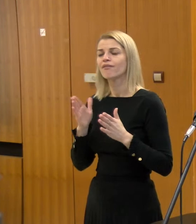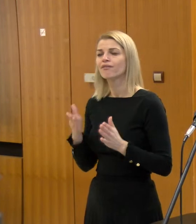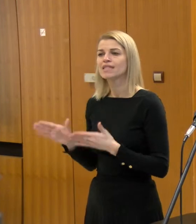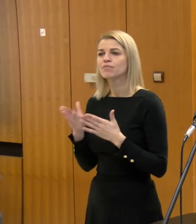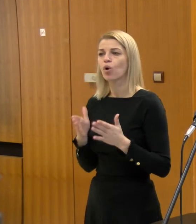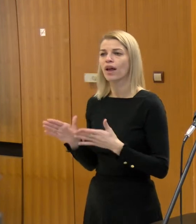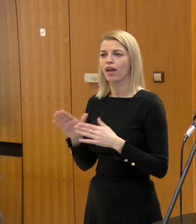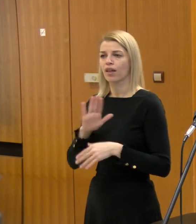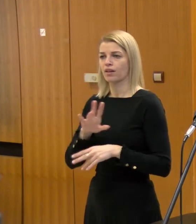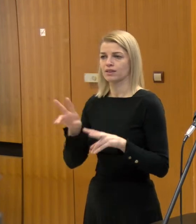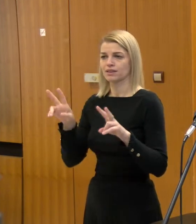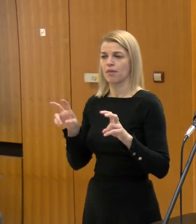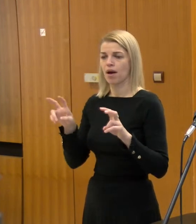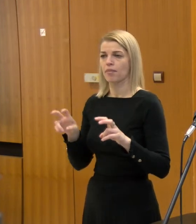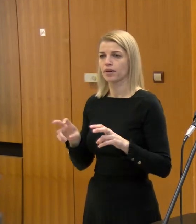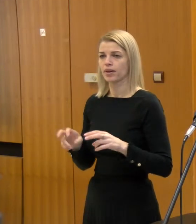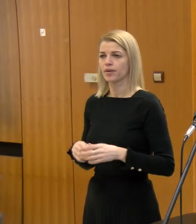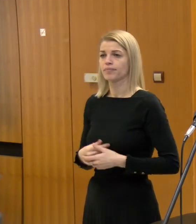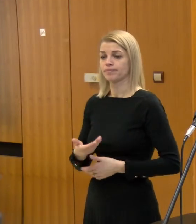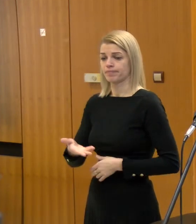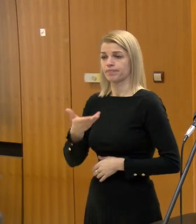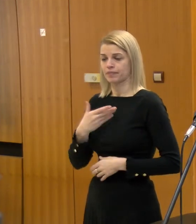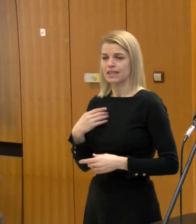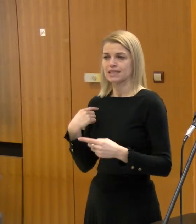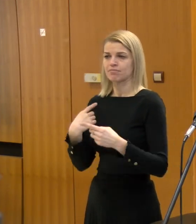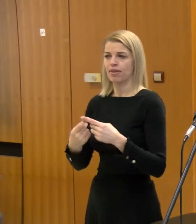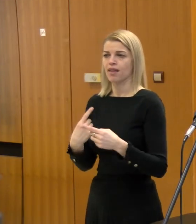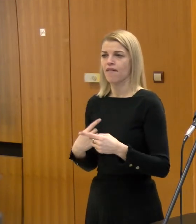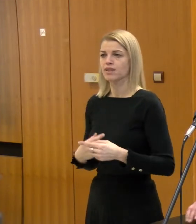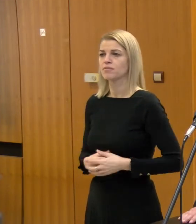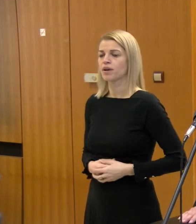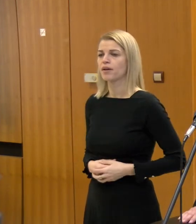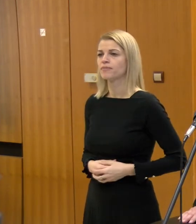vysporiadanie sa s týmito témami. Takúto som dostal spätnú väzbu.